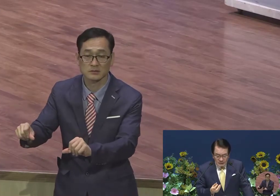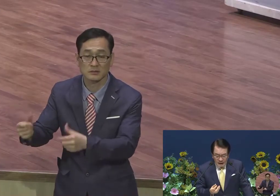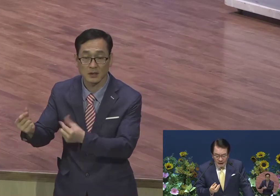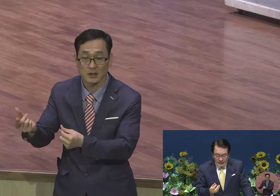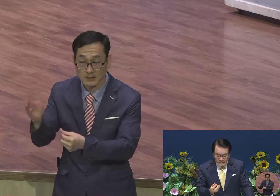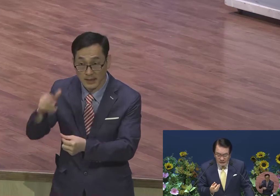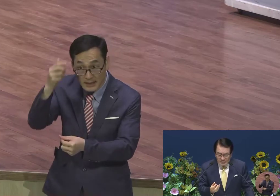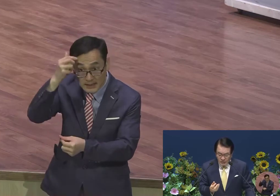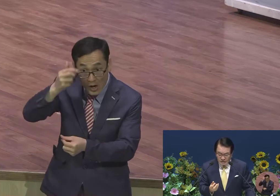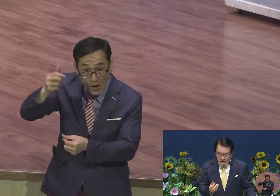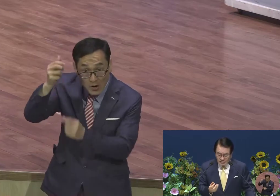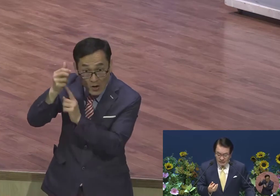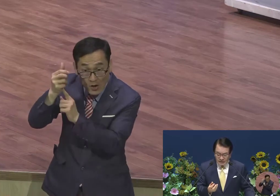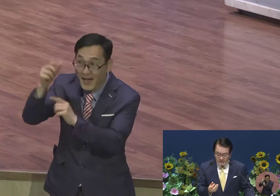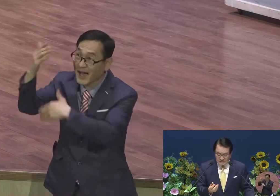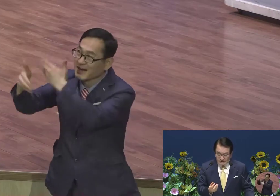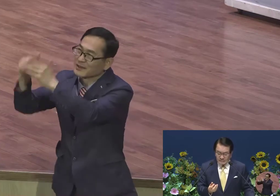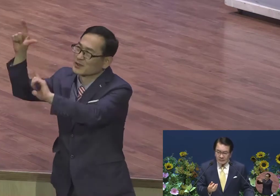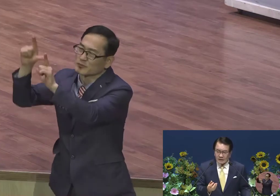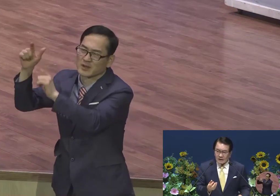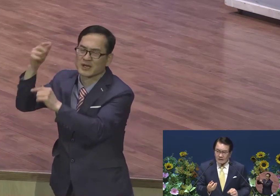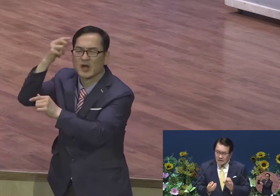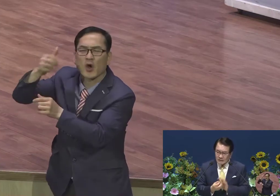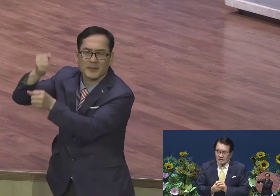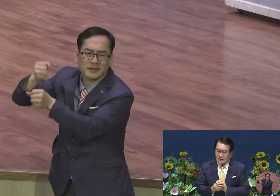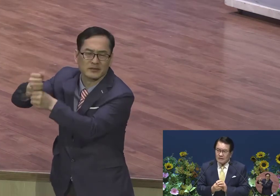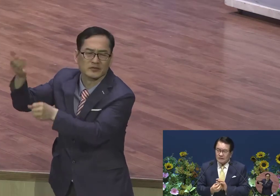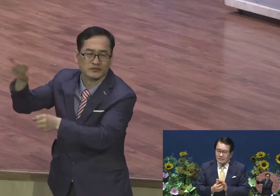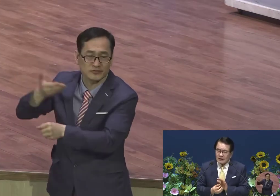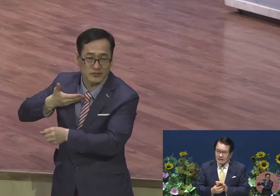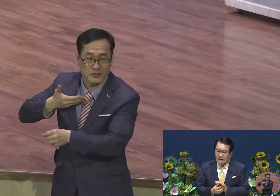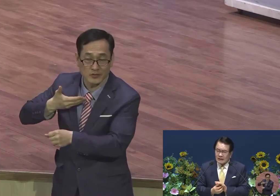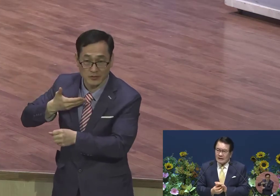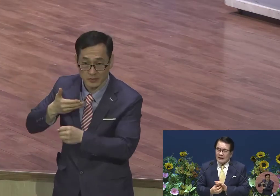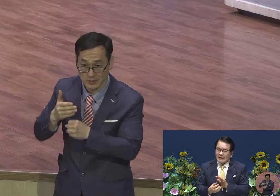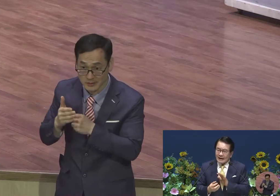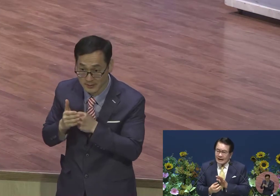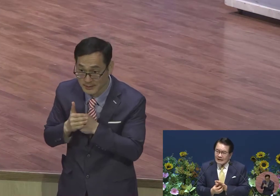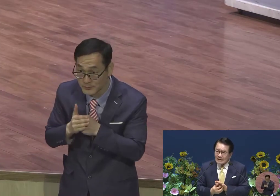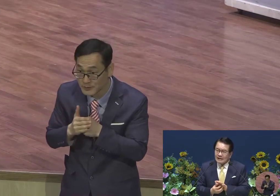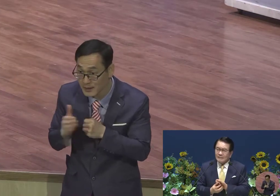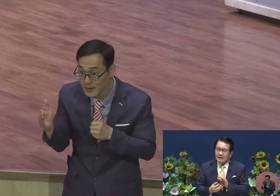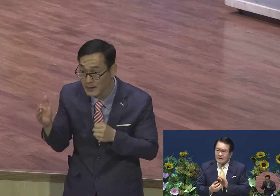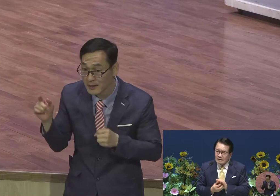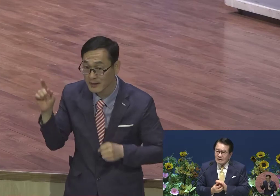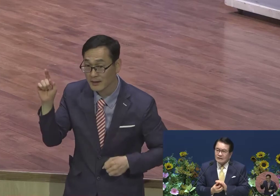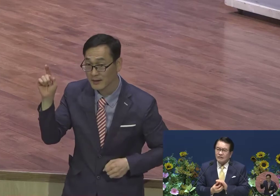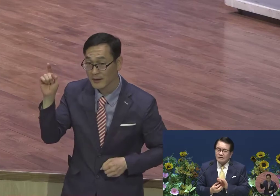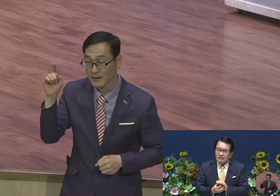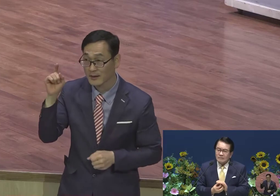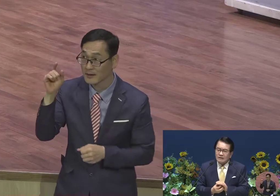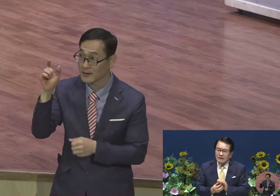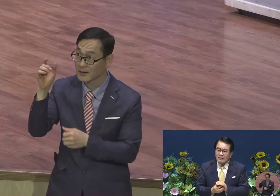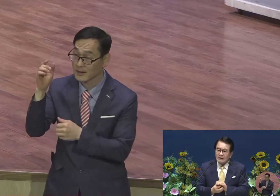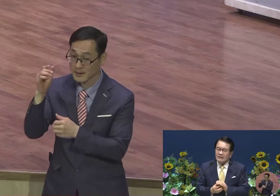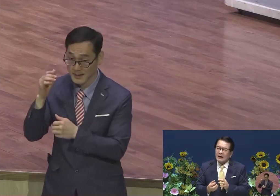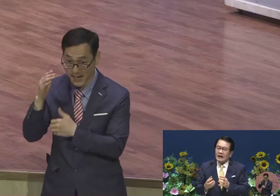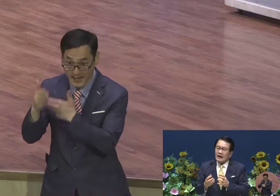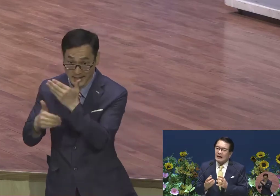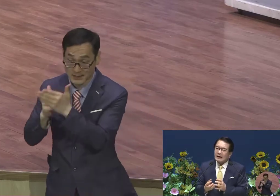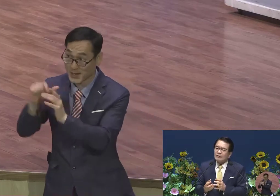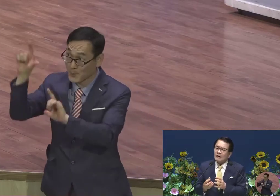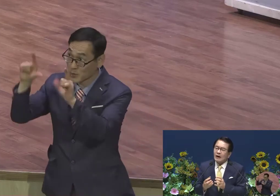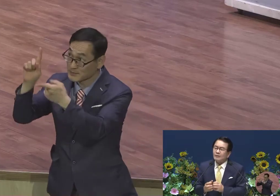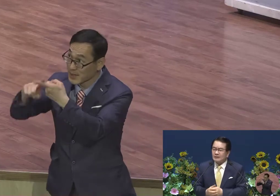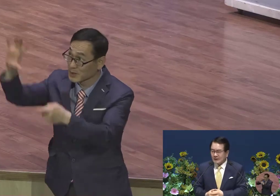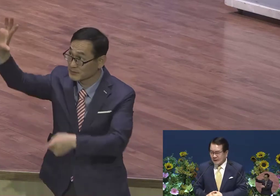그런데 영은 하나님의 형상으로 지원받았어요. 그래서 이게 무슨 말이냐. 하나님의 형상으로 지원받던 이 말은